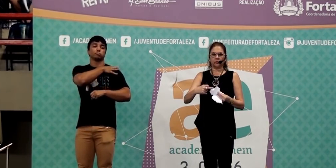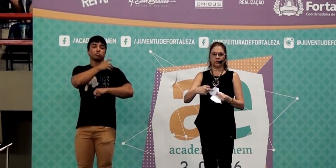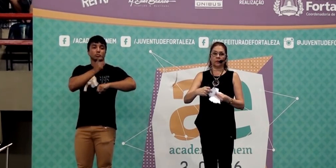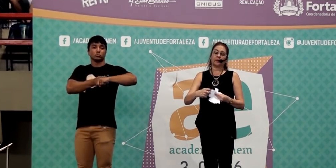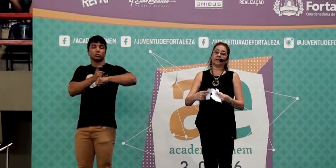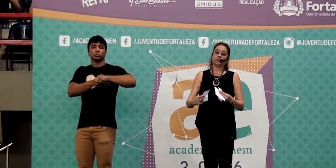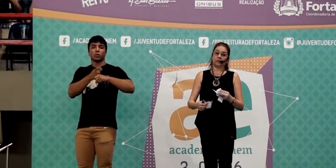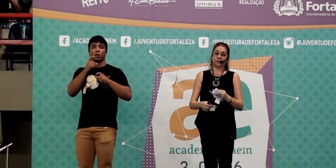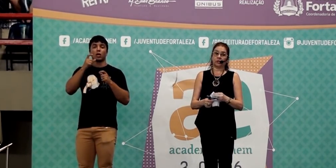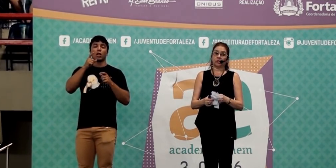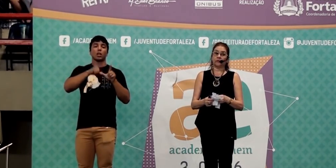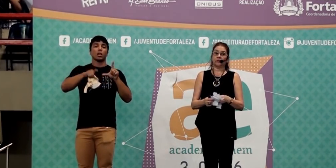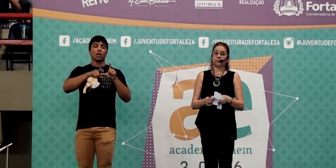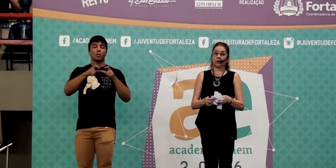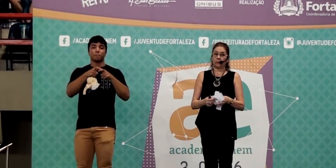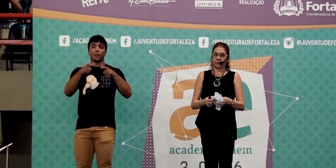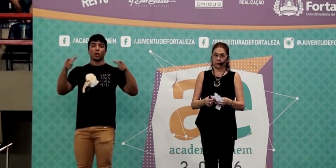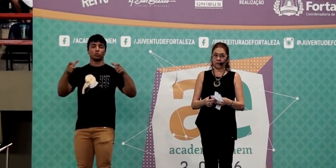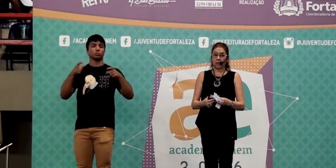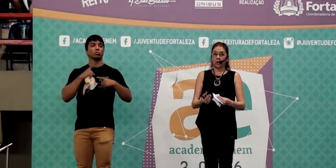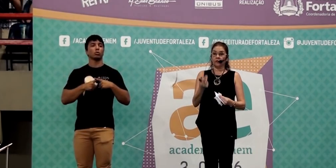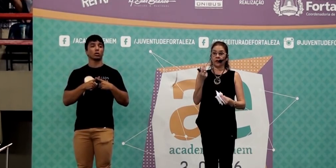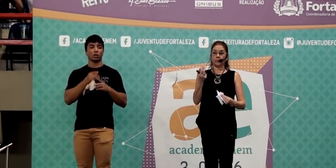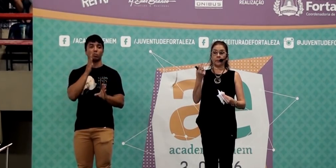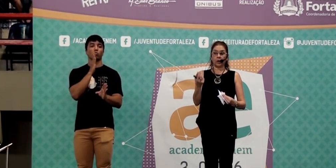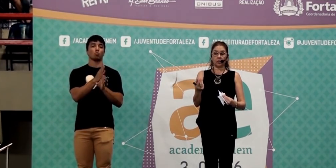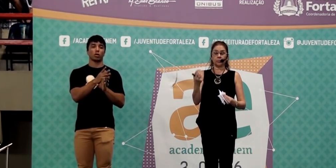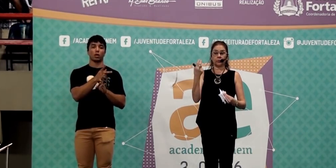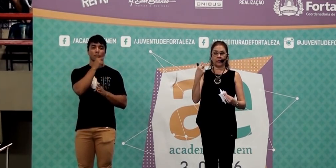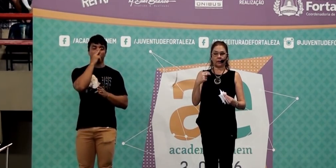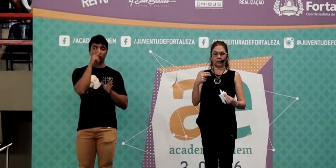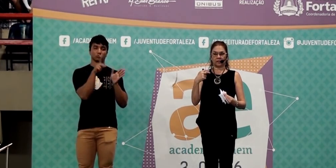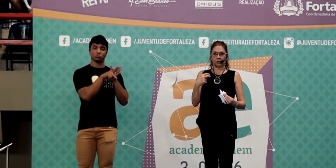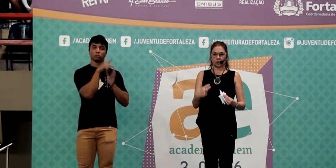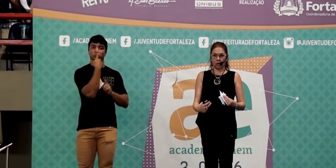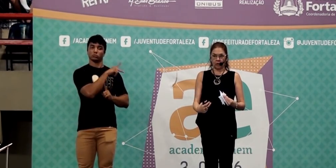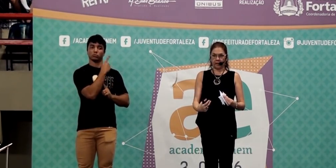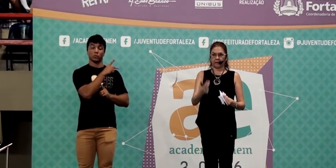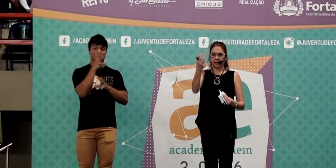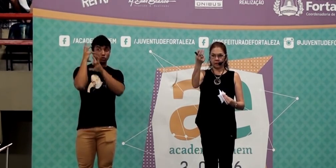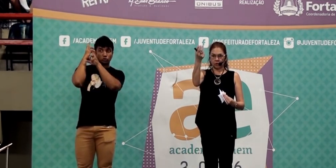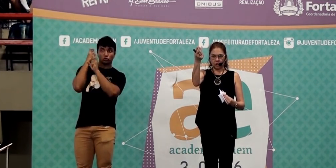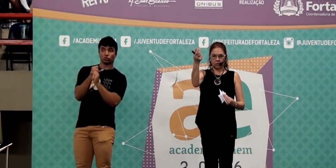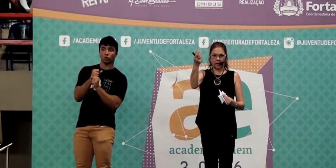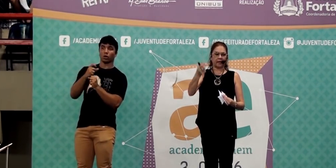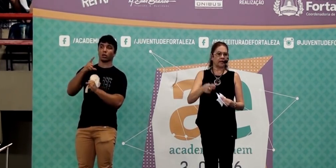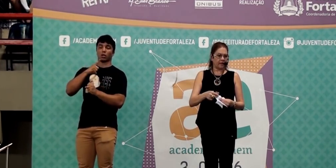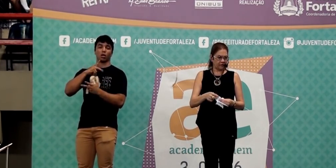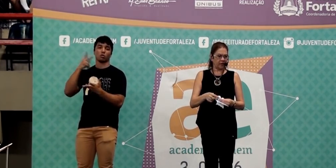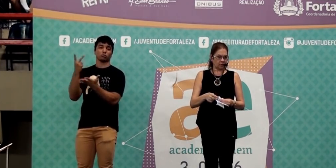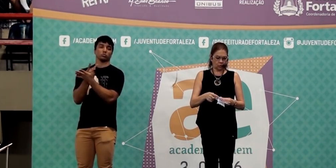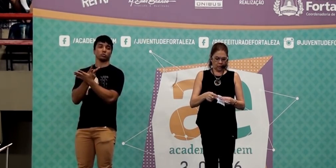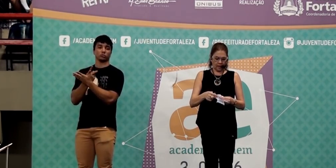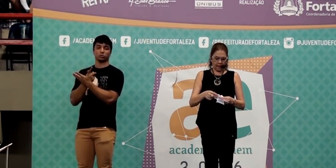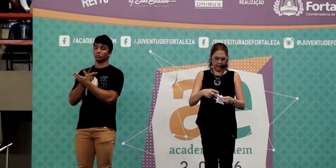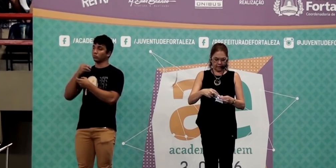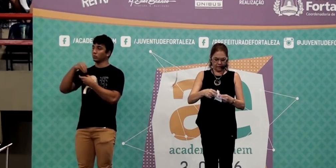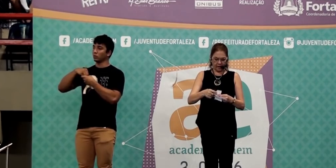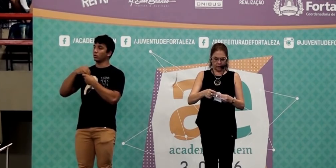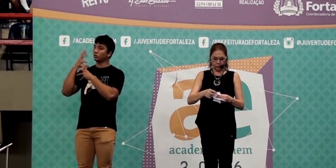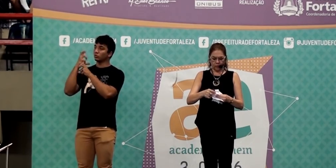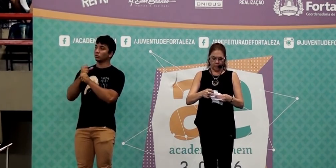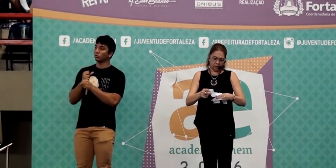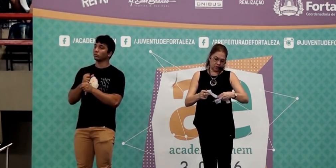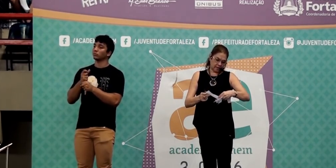letra maiúscula? Porque são substantivos próprios. Foi próprio da nossa história ter tido aquele evento,